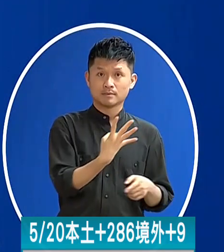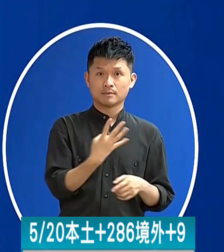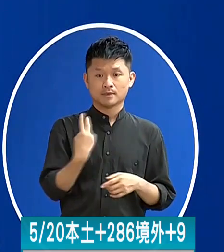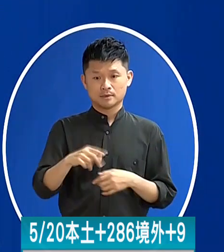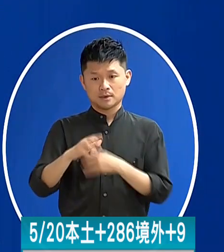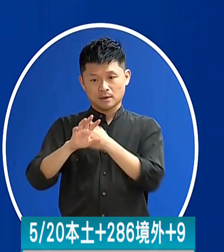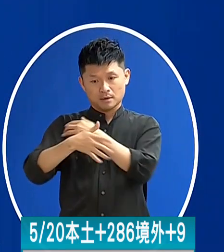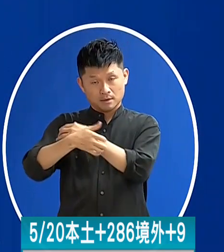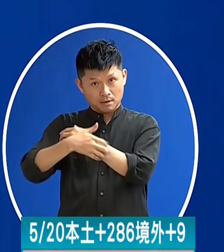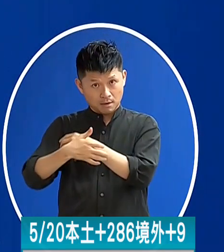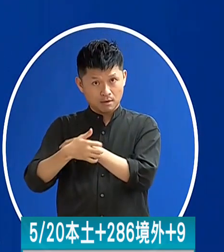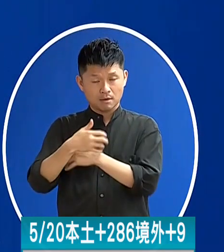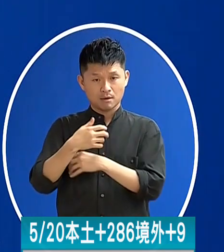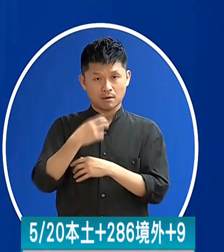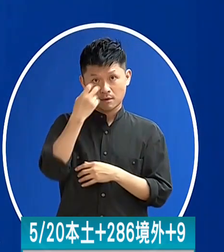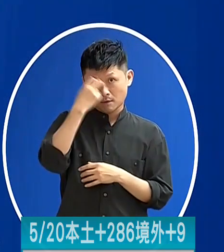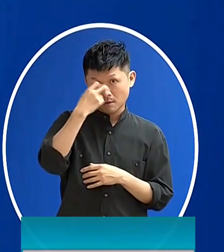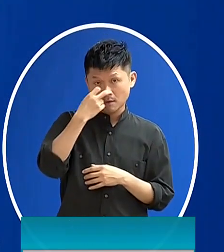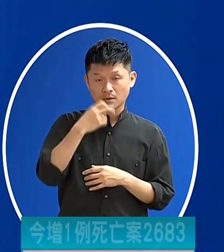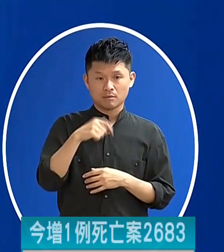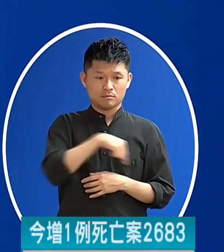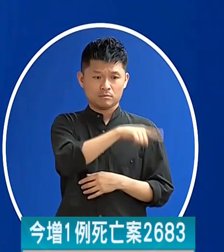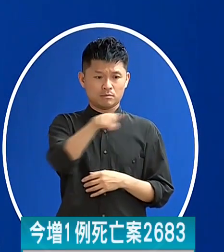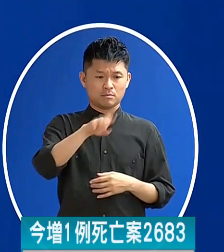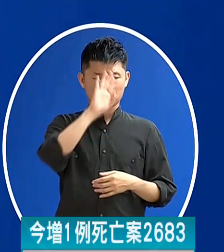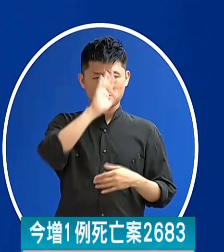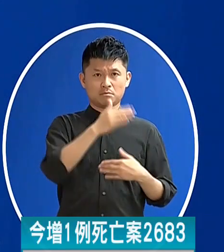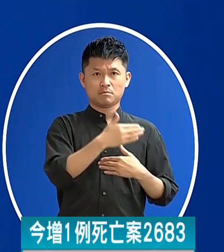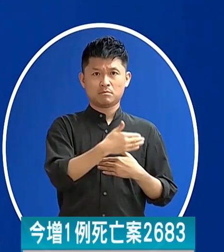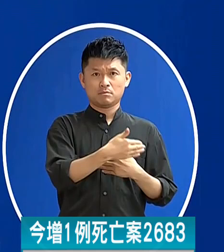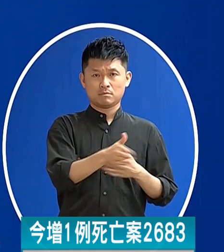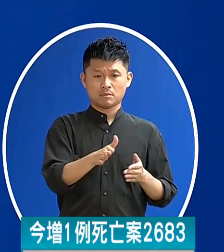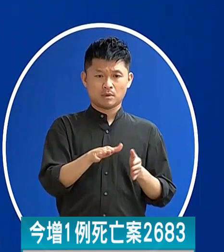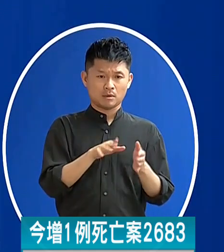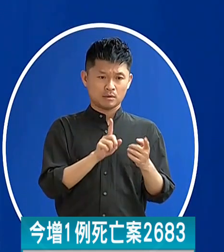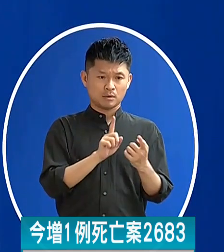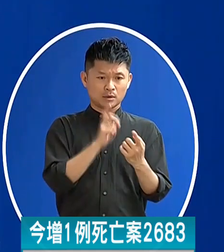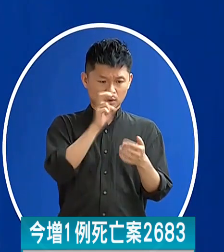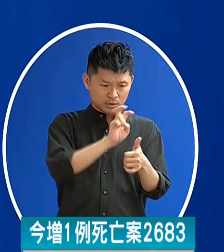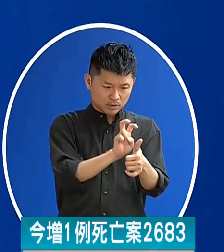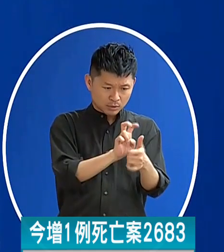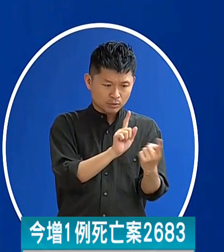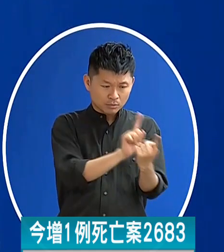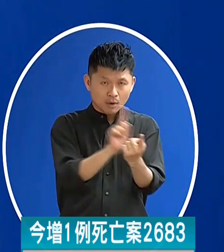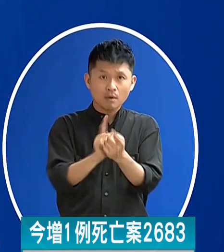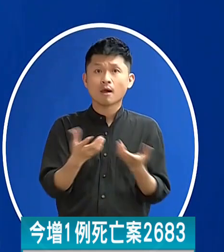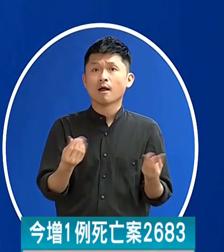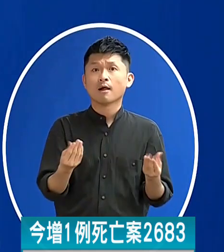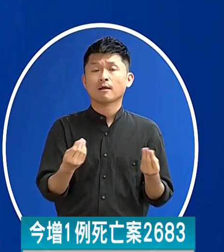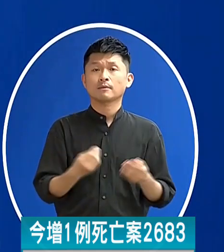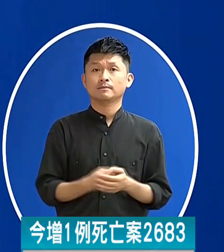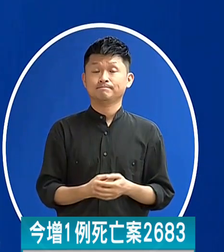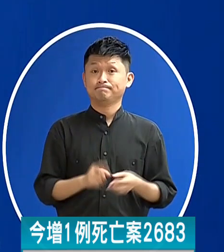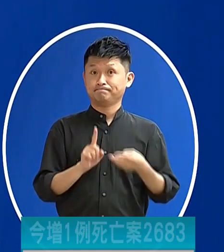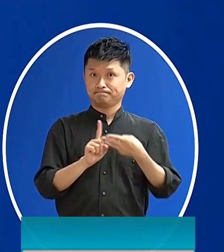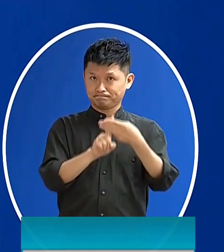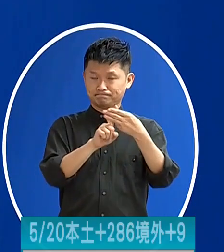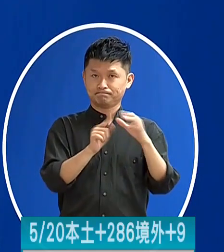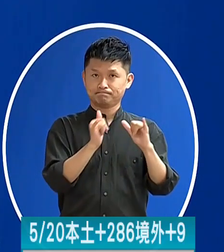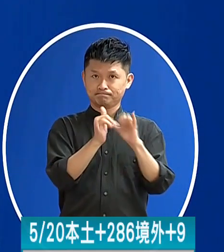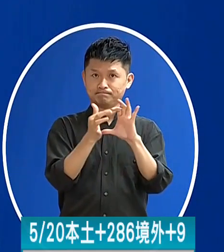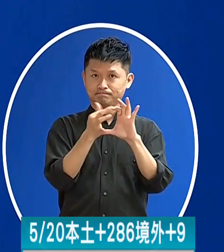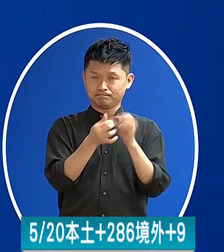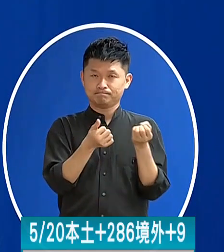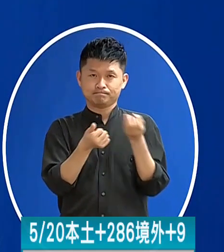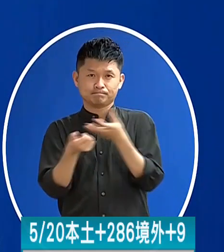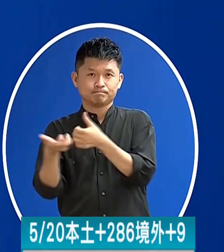院内是没有发现任何的传播链，驳斥说是有发生院内感染的事件呢。但是在今天下午呢，指挥中心是证实了和平